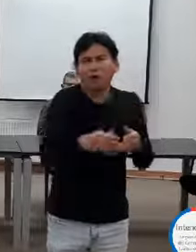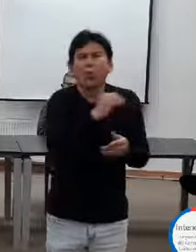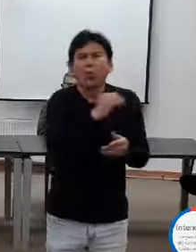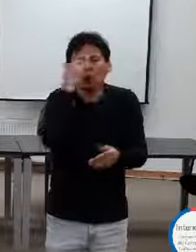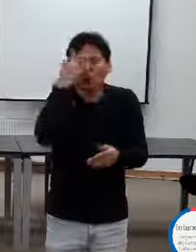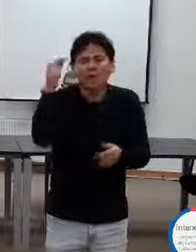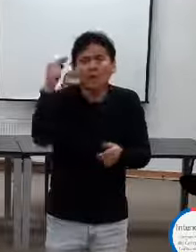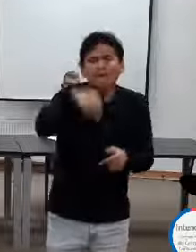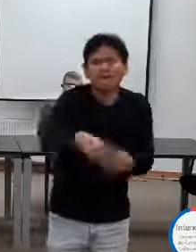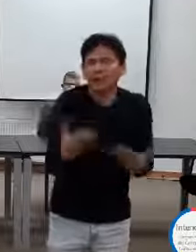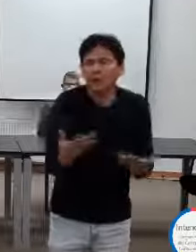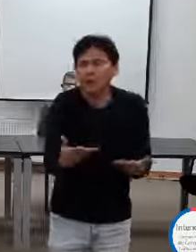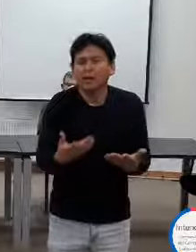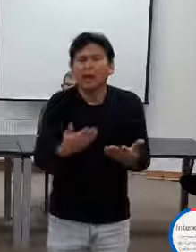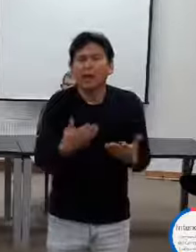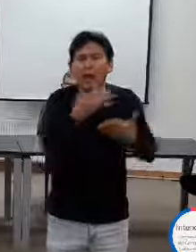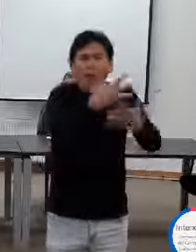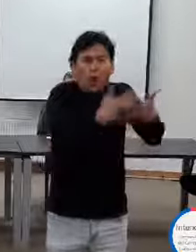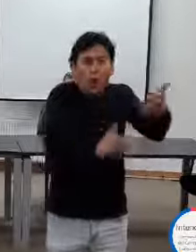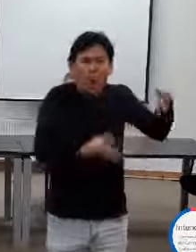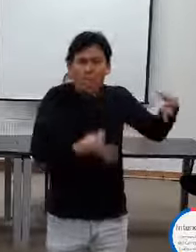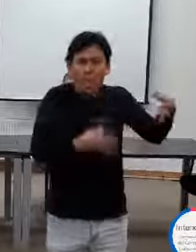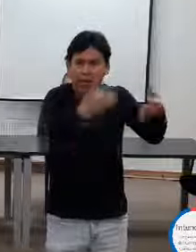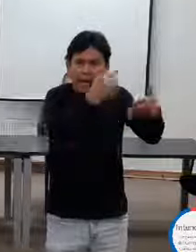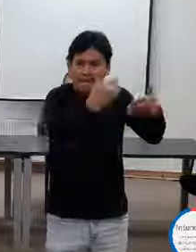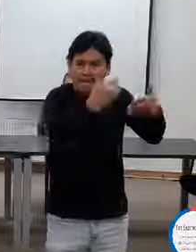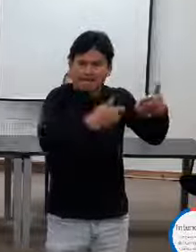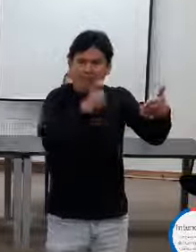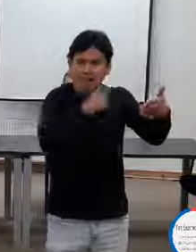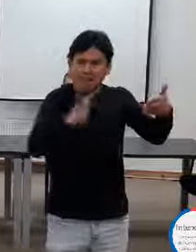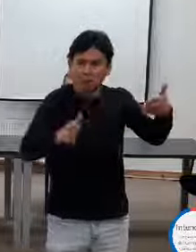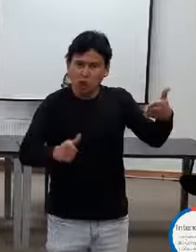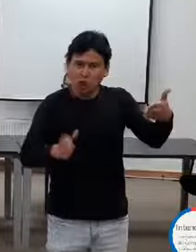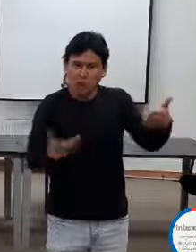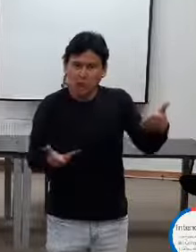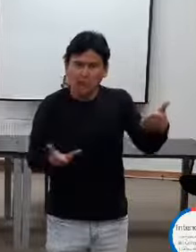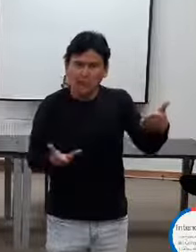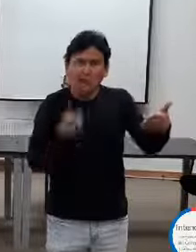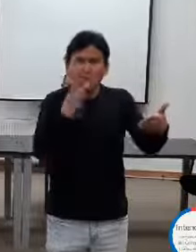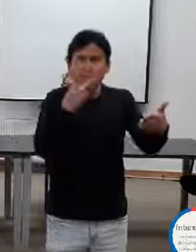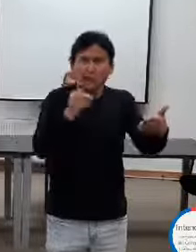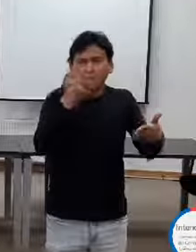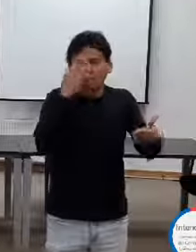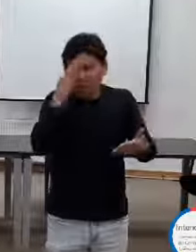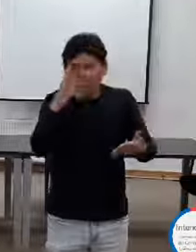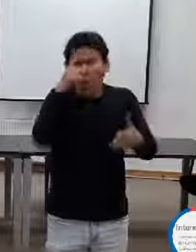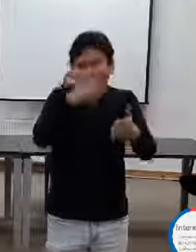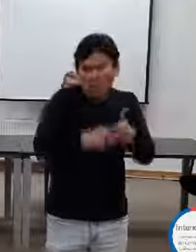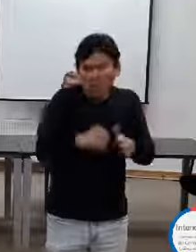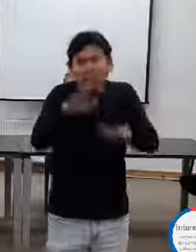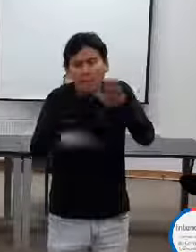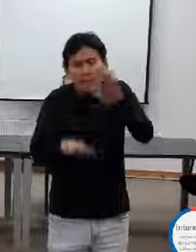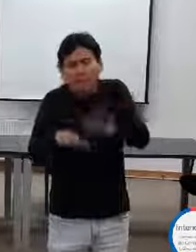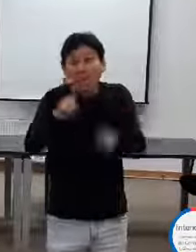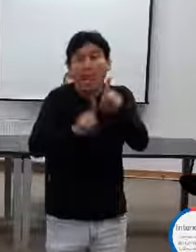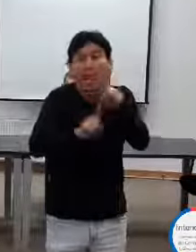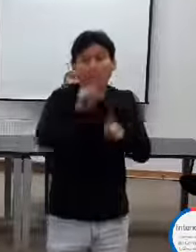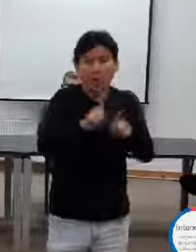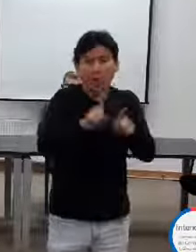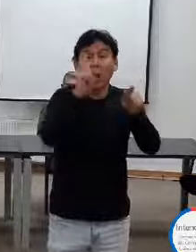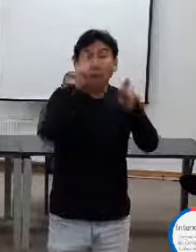días vienen los trabajadores, la nómina que nos tienen que enviar de trabajadores cada 20 días, un mes, depende cómo sea, porque la